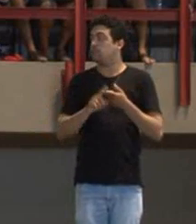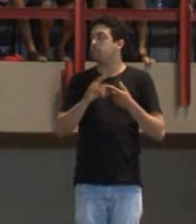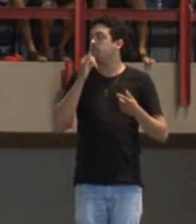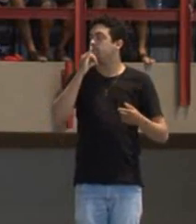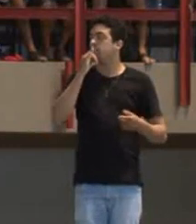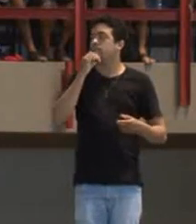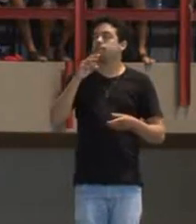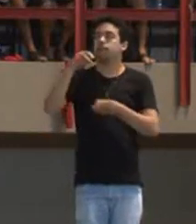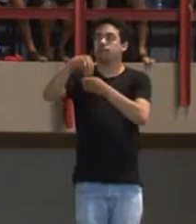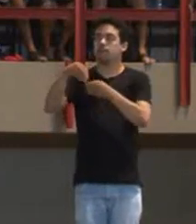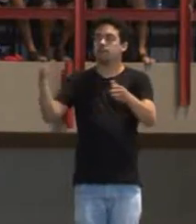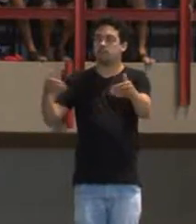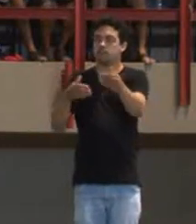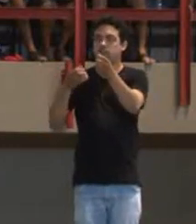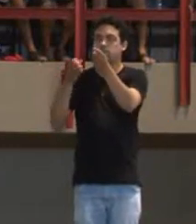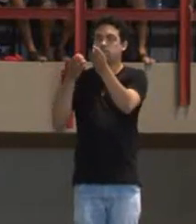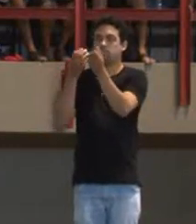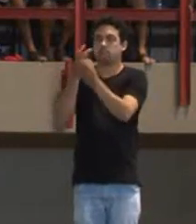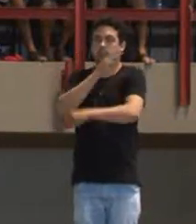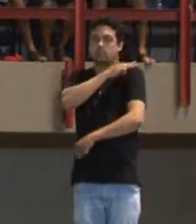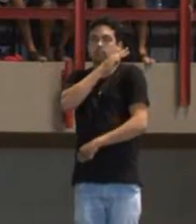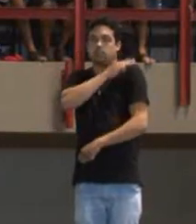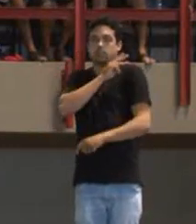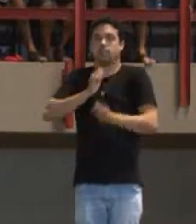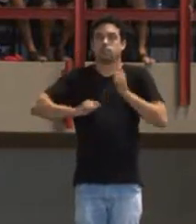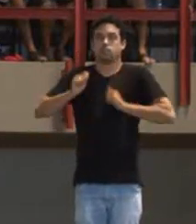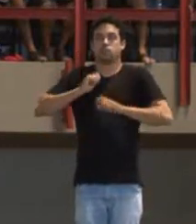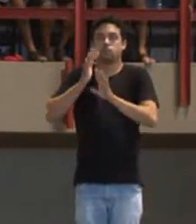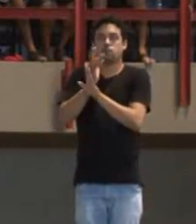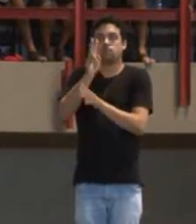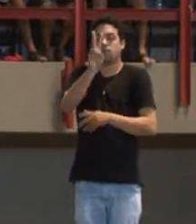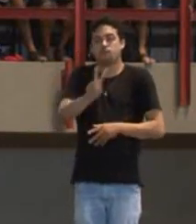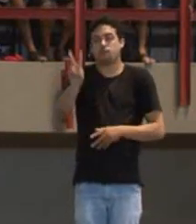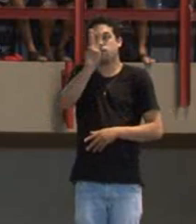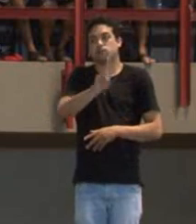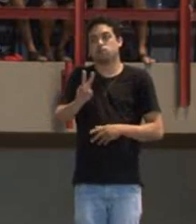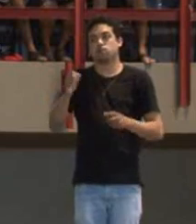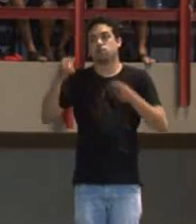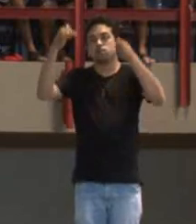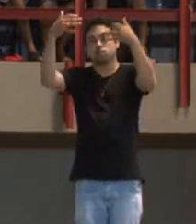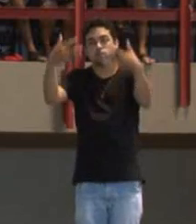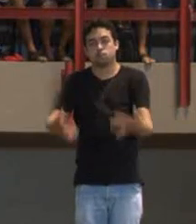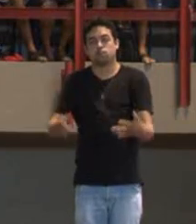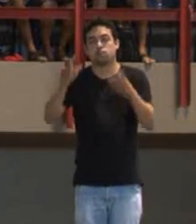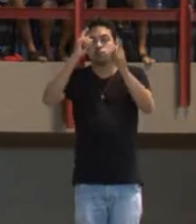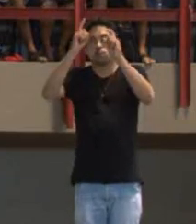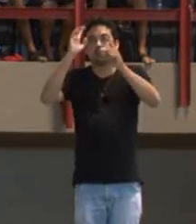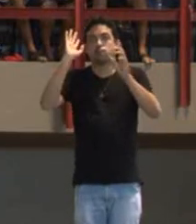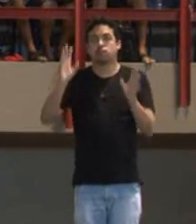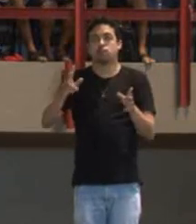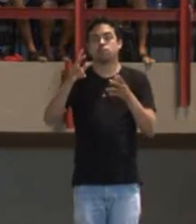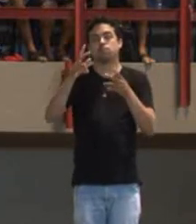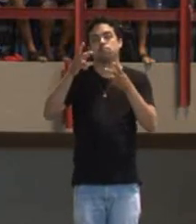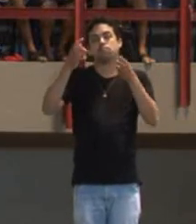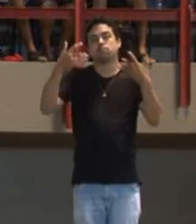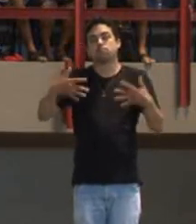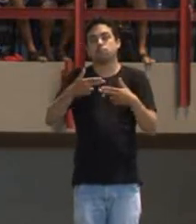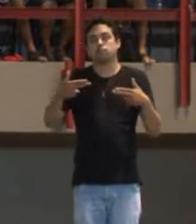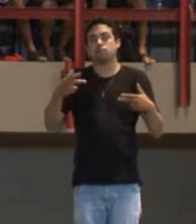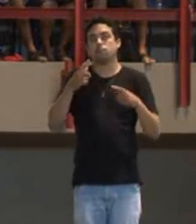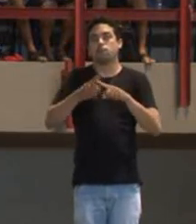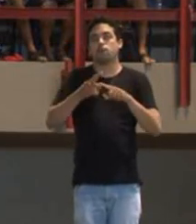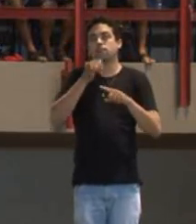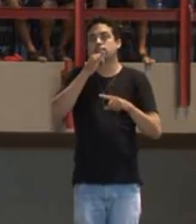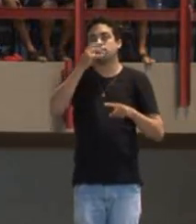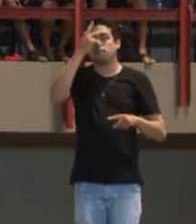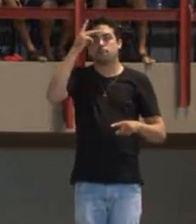numa sala de aula, os meninos do terceiro ano ansiosos com relação ao vestibular. E eu estava discutindo aspectos com eles e dizendo, quem é o